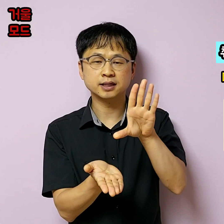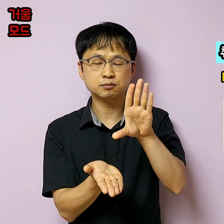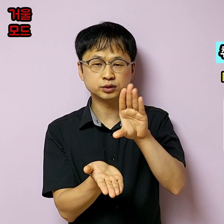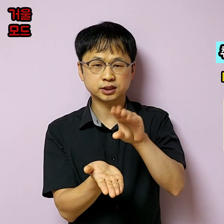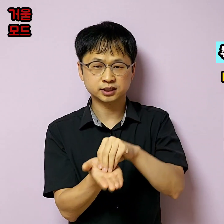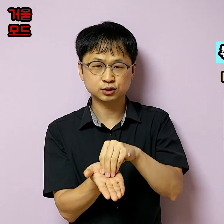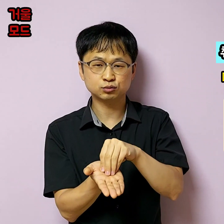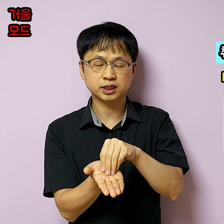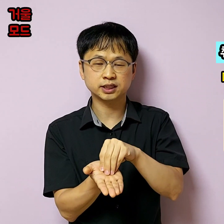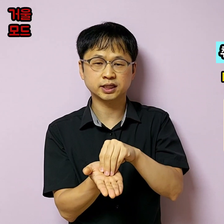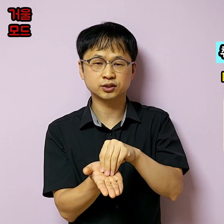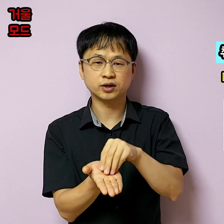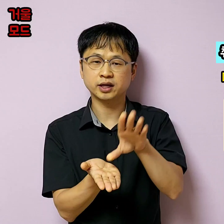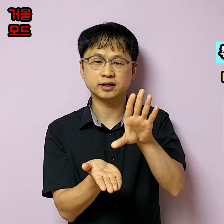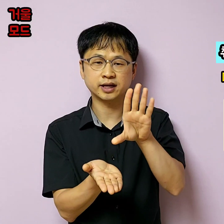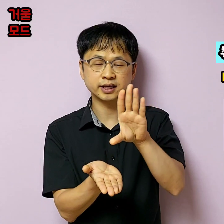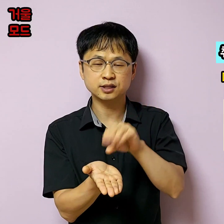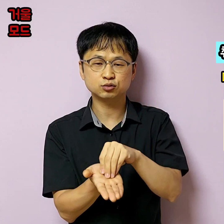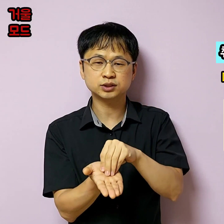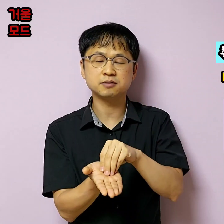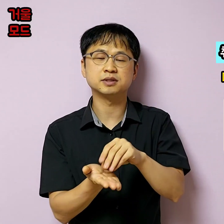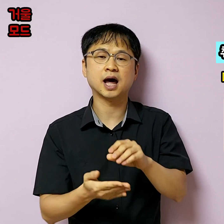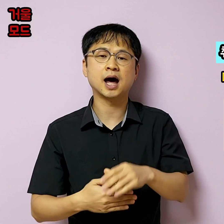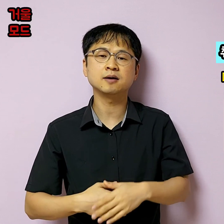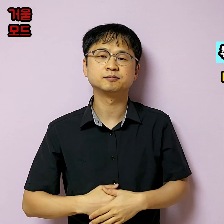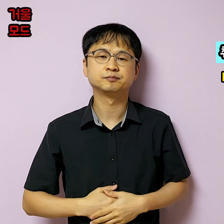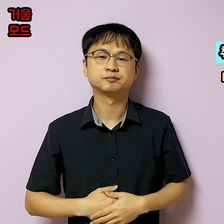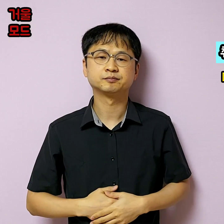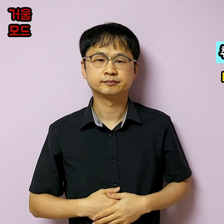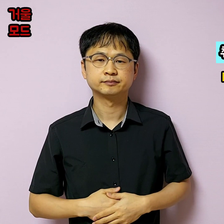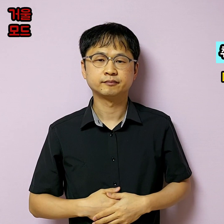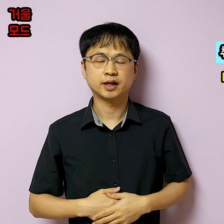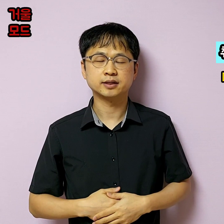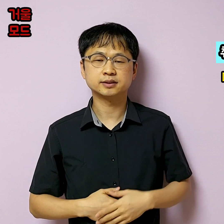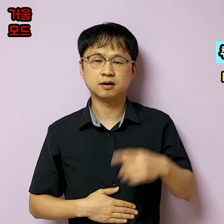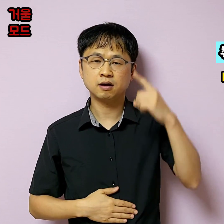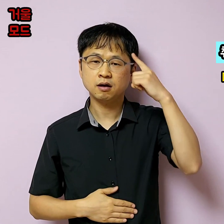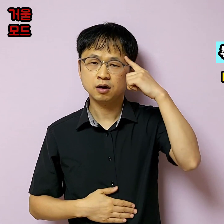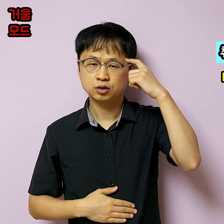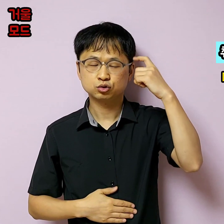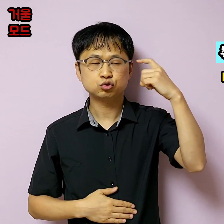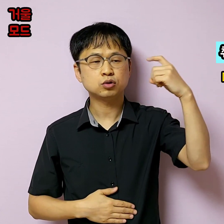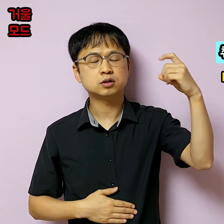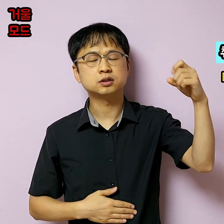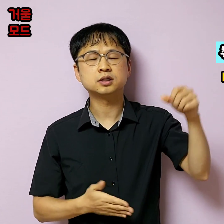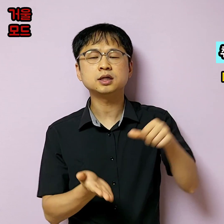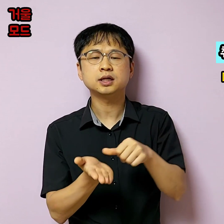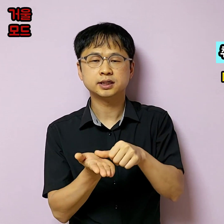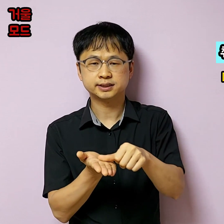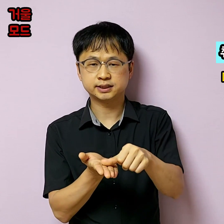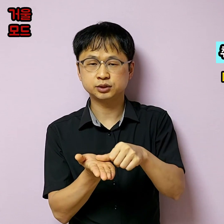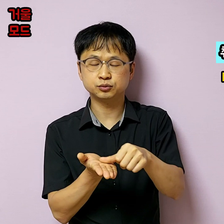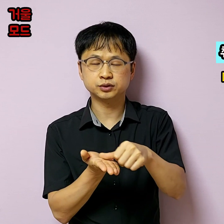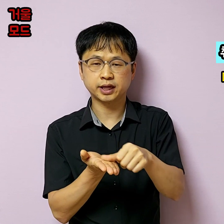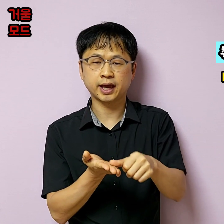많은 문제들이 숙제가 되겠죠. 해결해야 될 숙제입니다. 네, 그래서 추억을 지우는